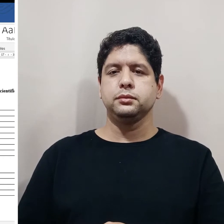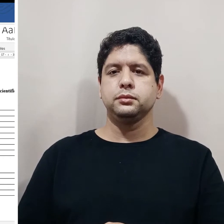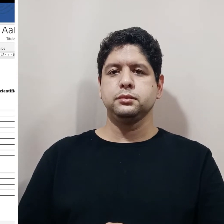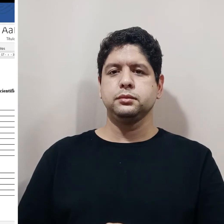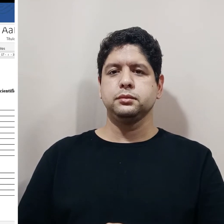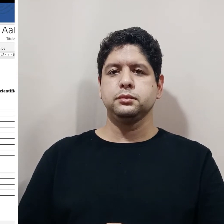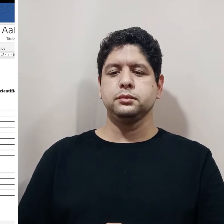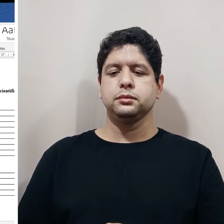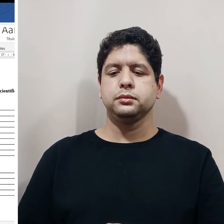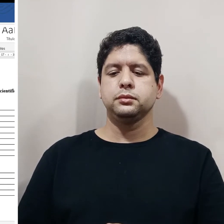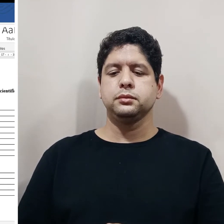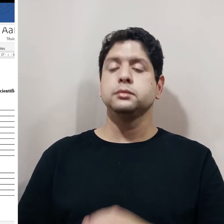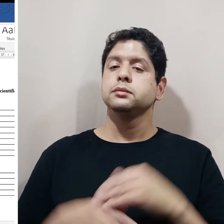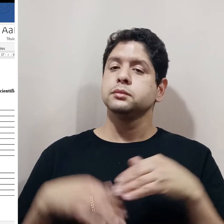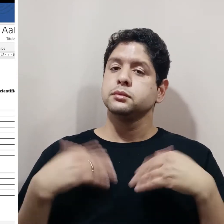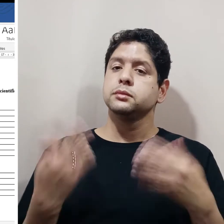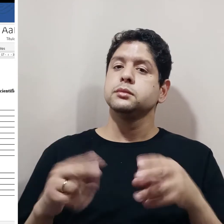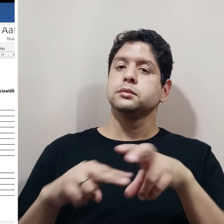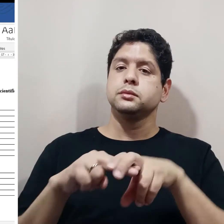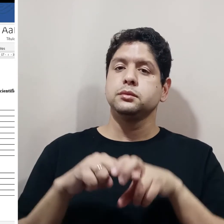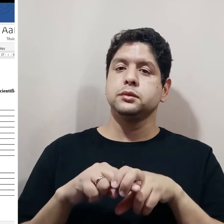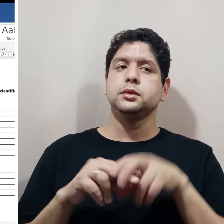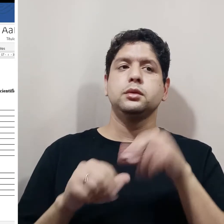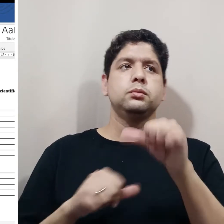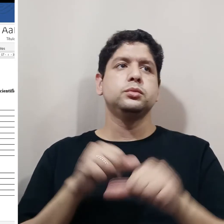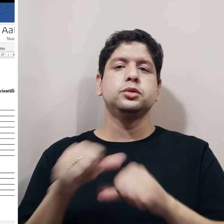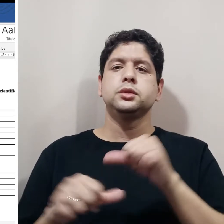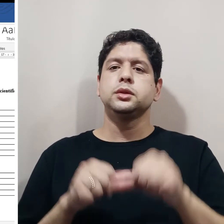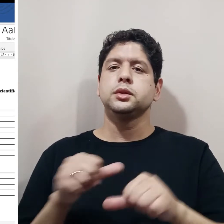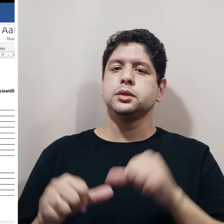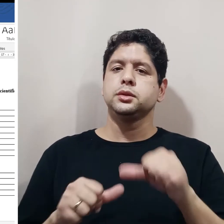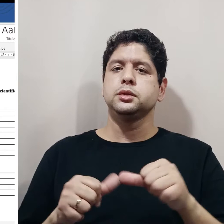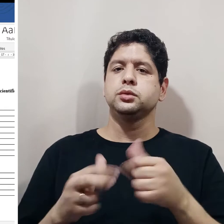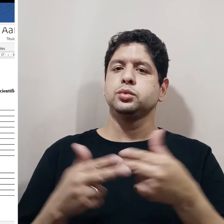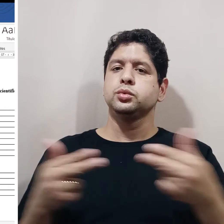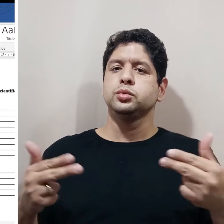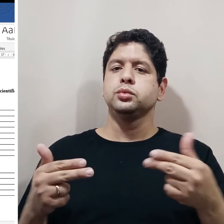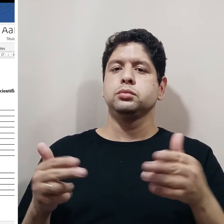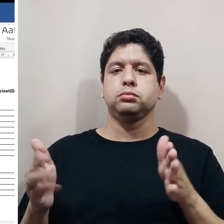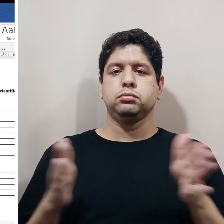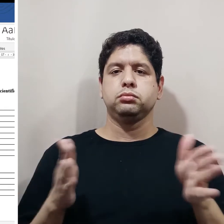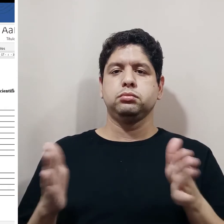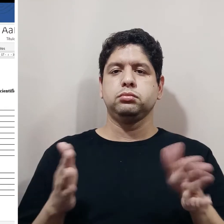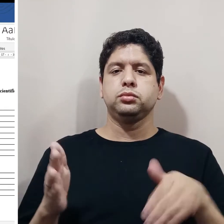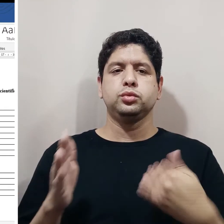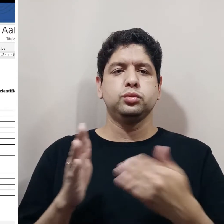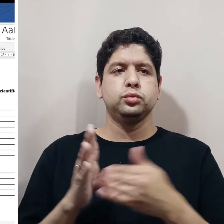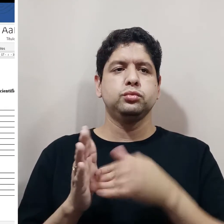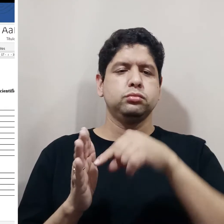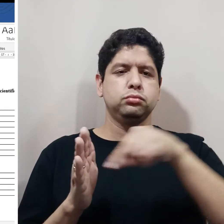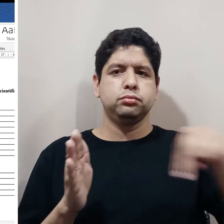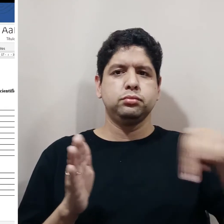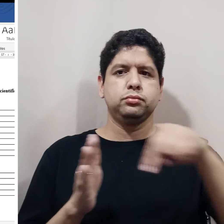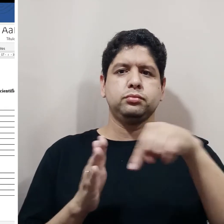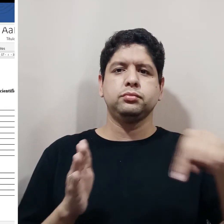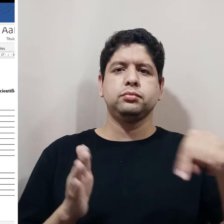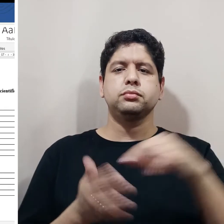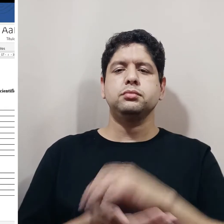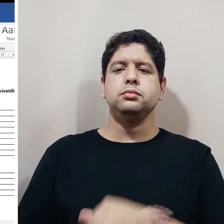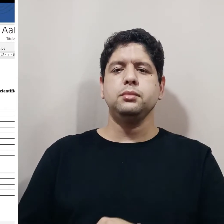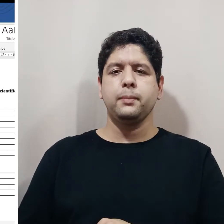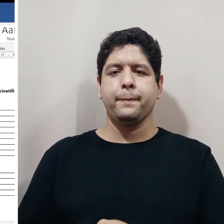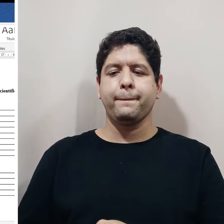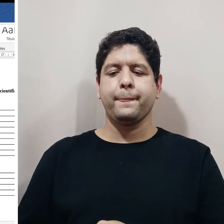XVI, ou seja, como eu disse, entre a Idade Média e a Idade Moderna da história. Ele vai